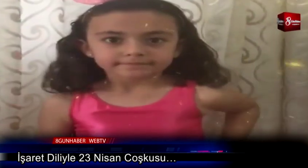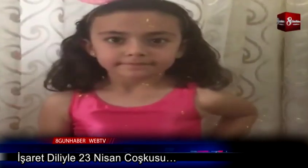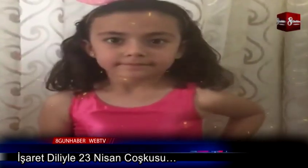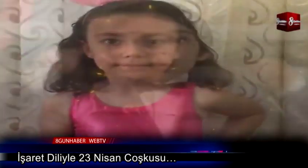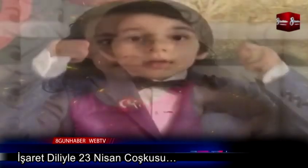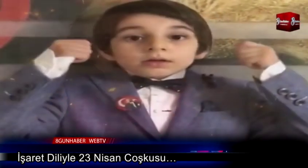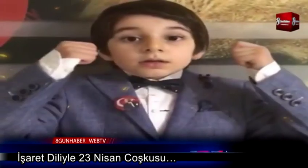çocuklar,